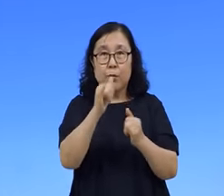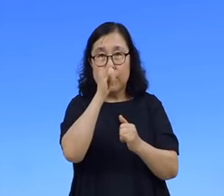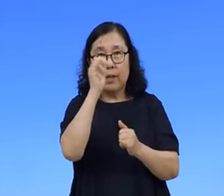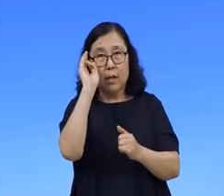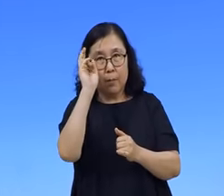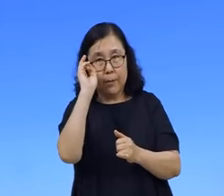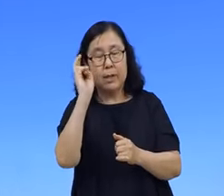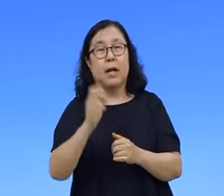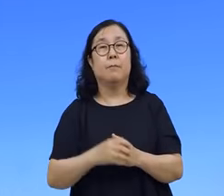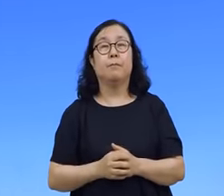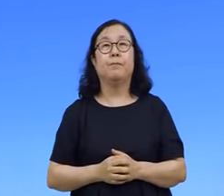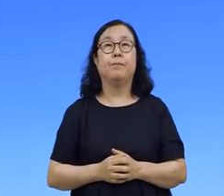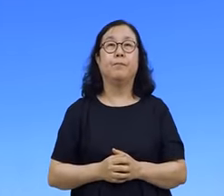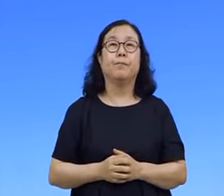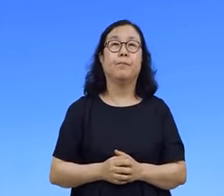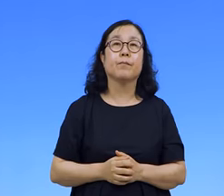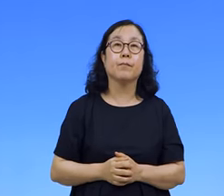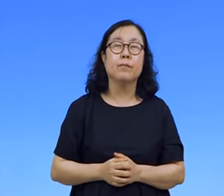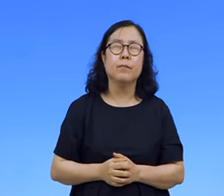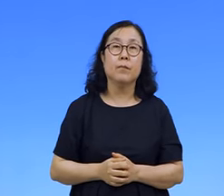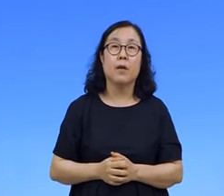분도 계실 거예요.